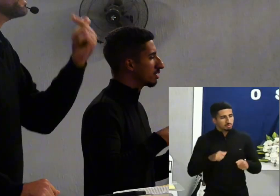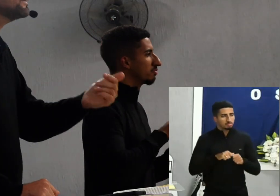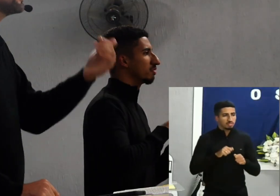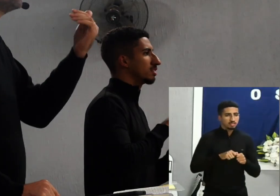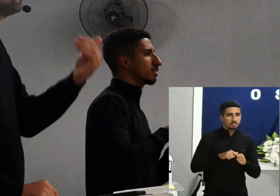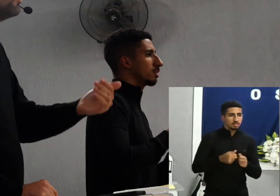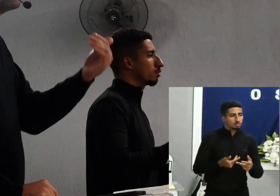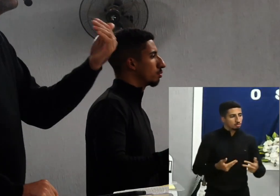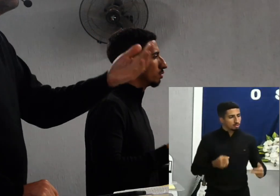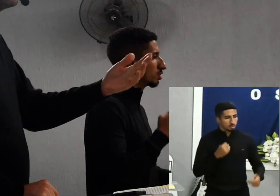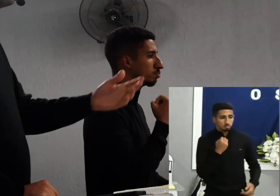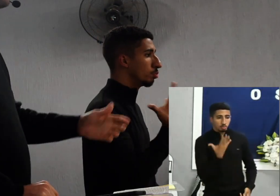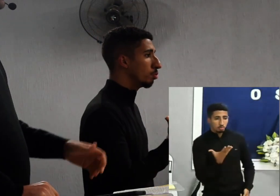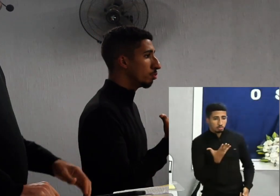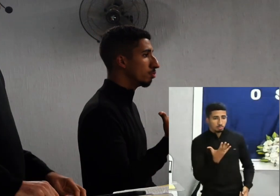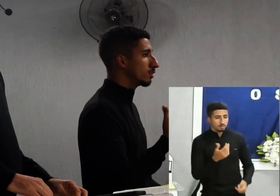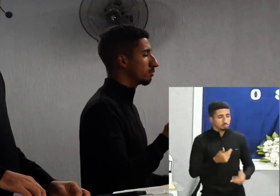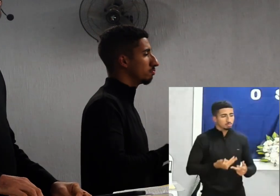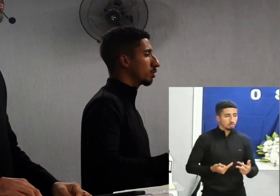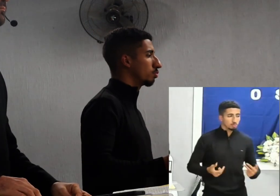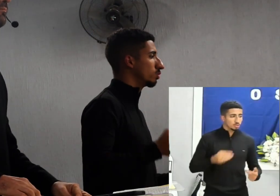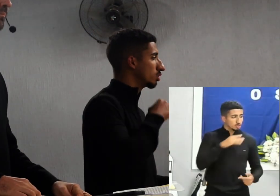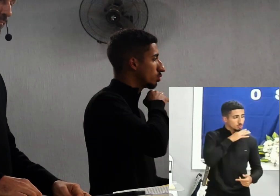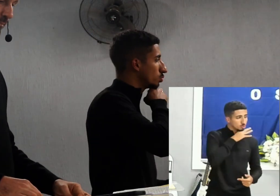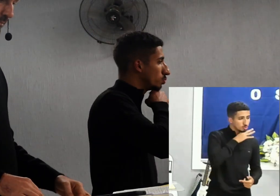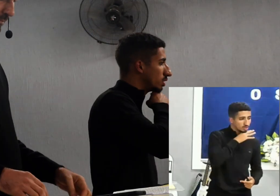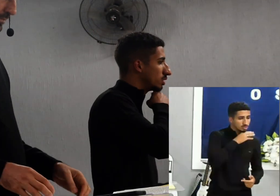com a prática de boas obras.